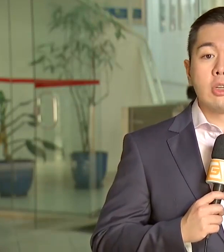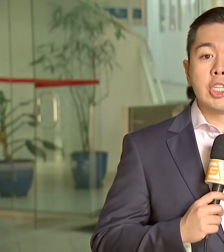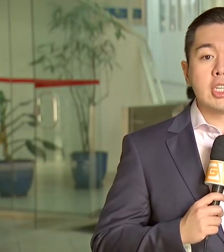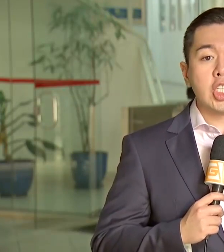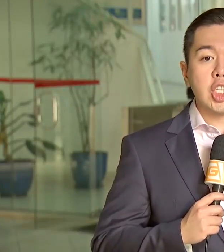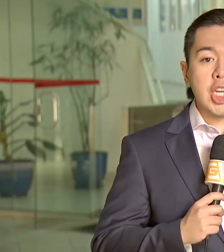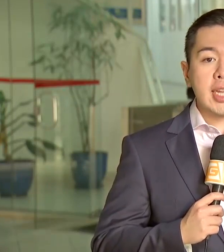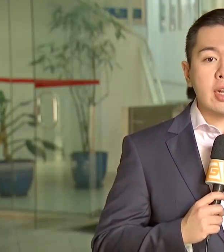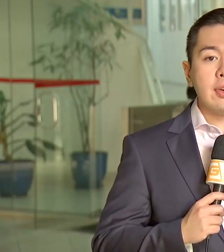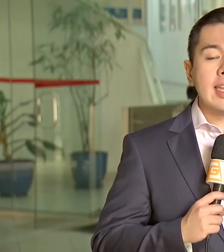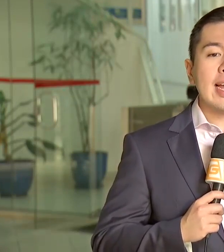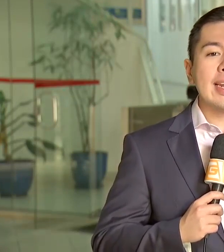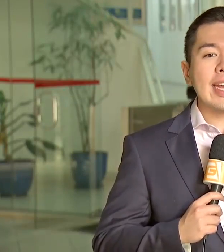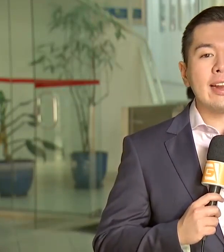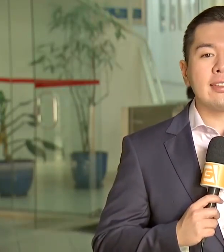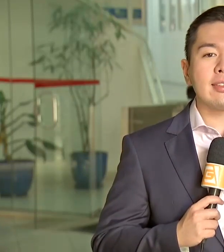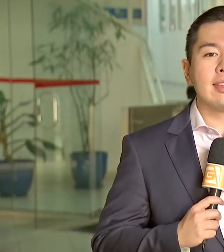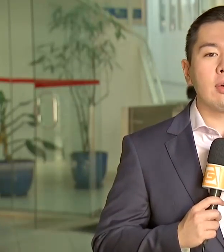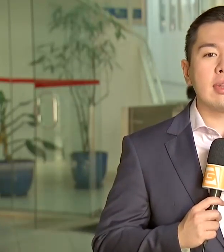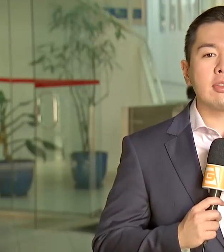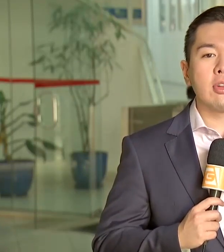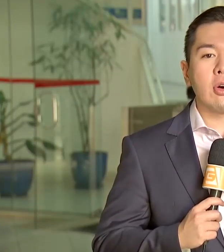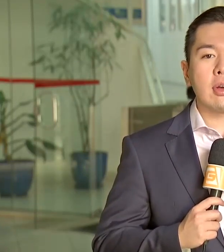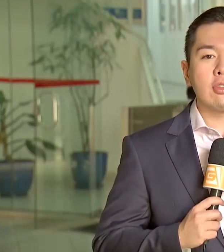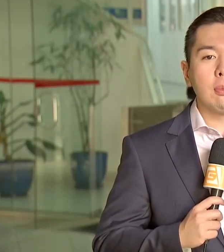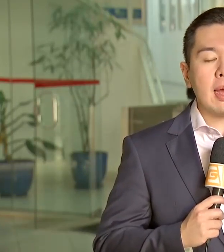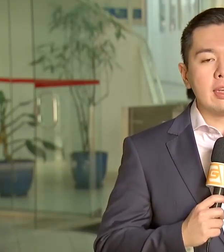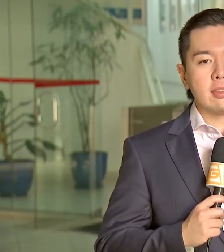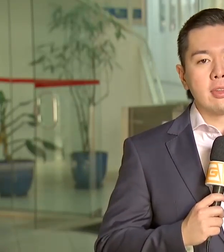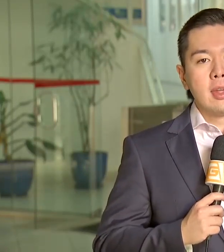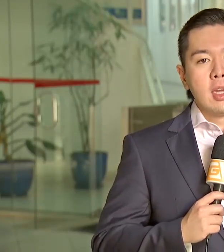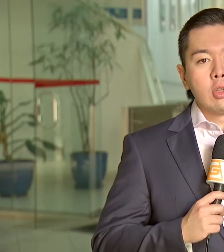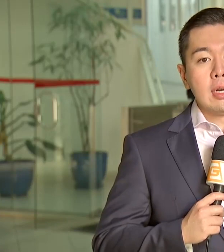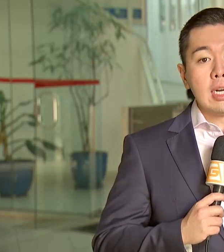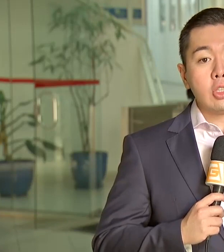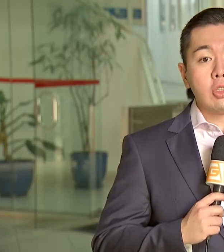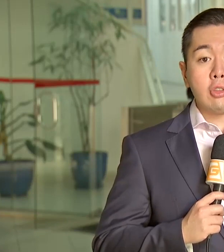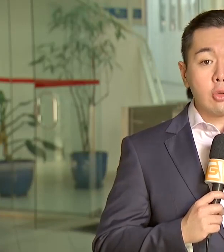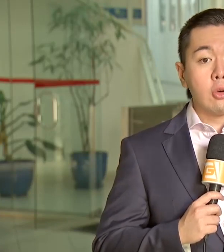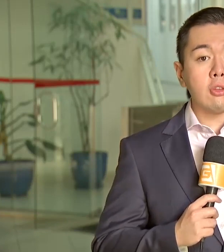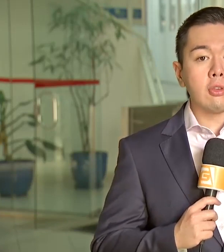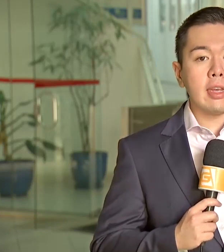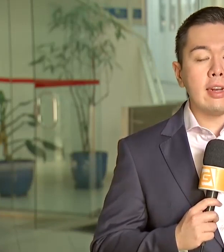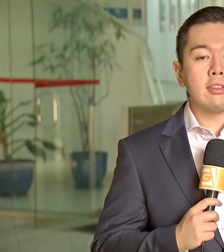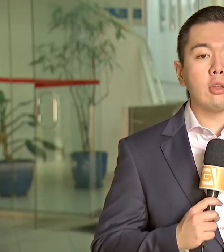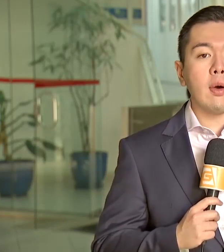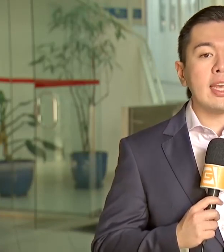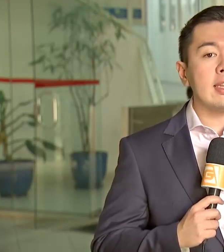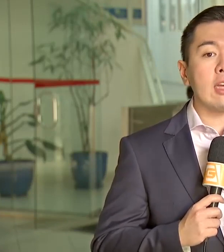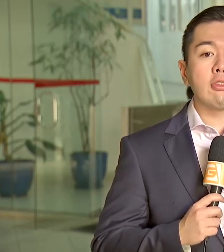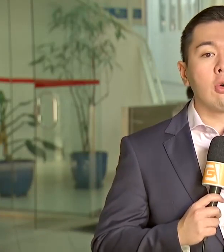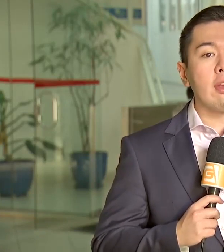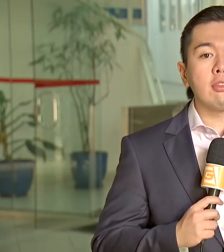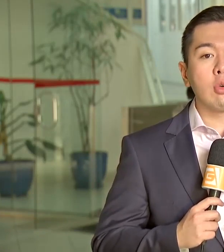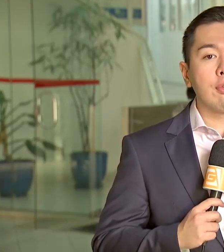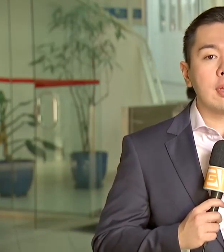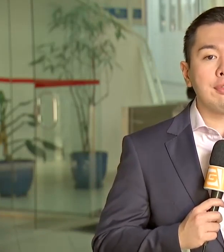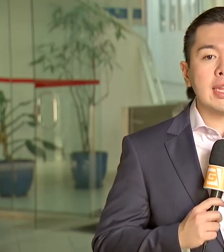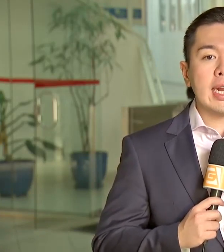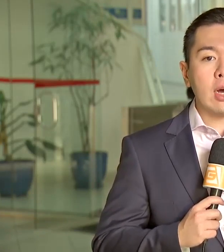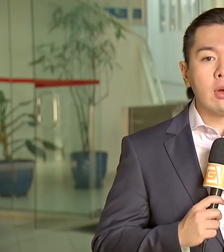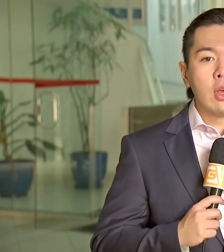aborto ideologia de gênero EA legalização das drogas no país durante o discurso ele citou ainda